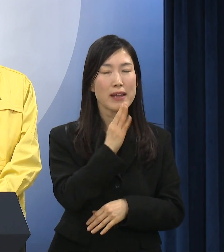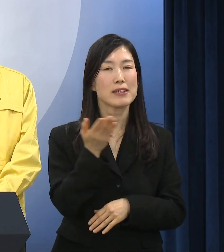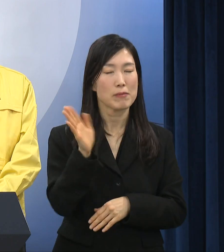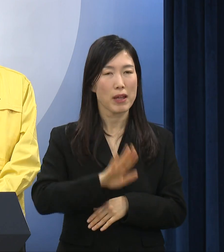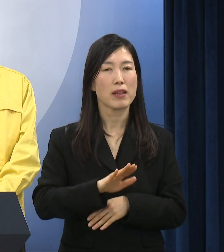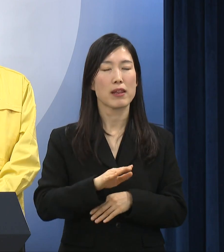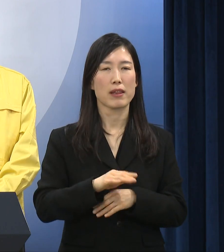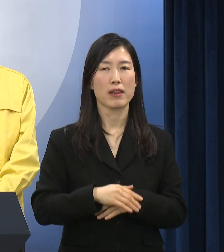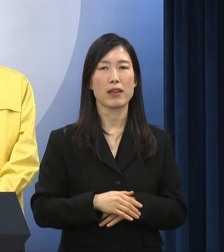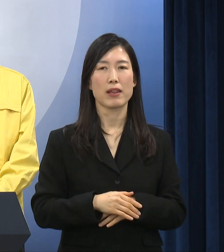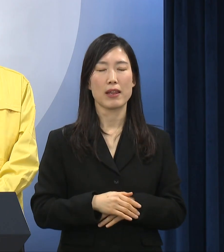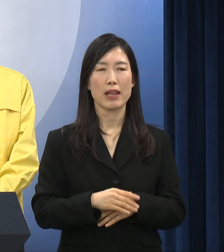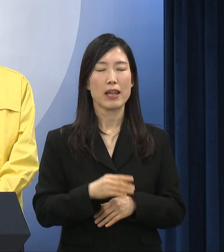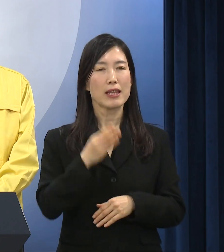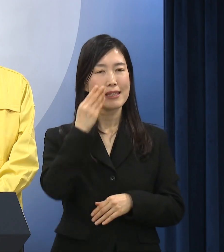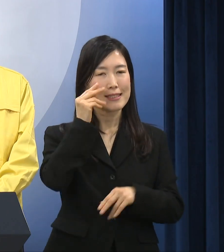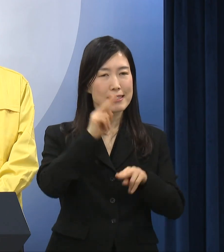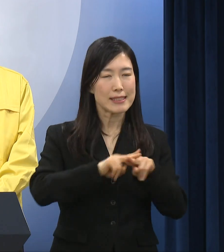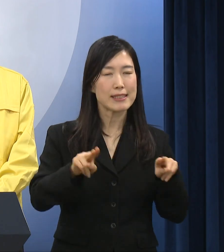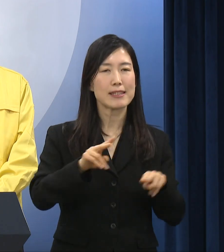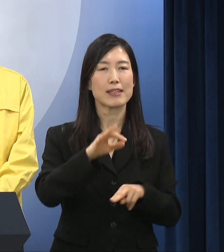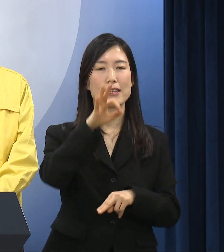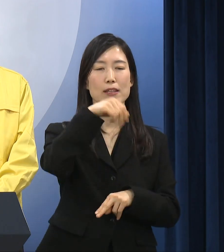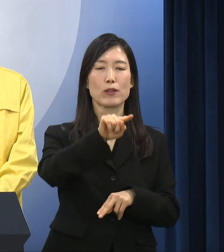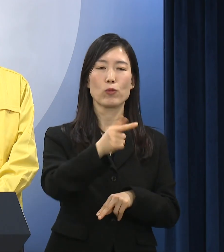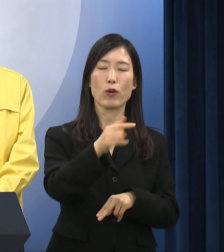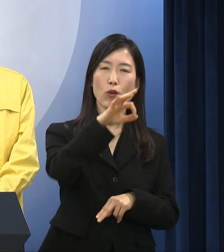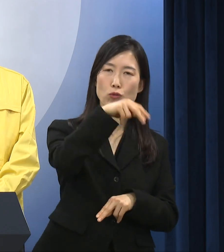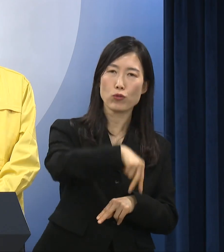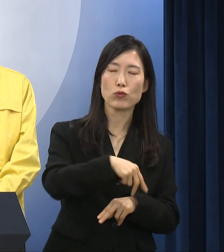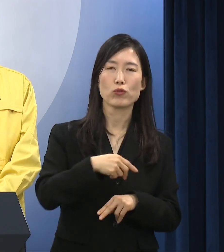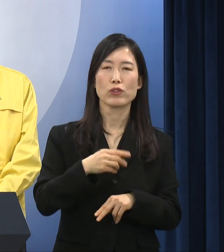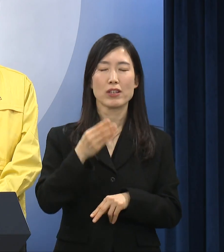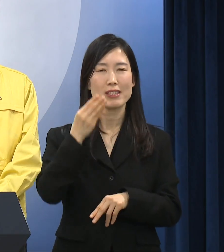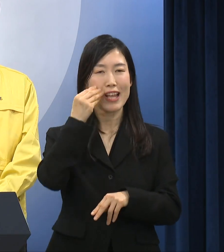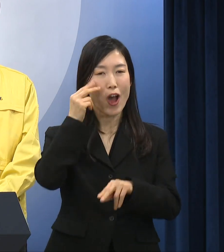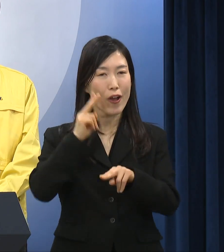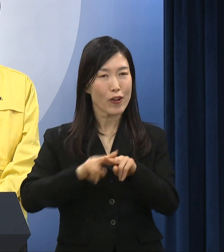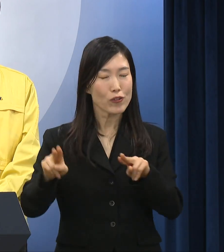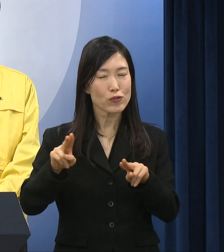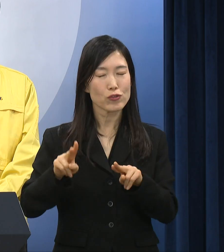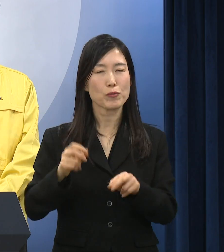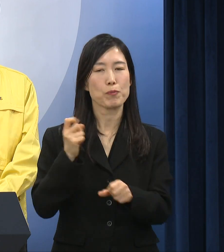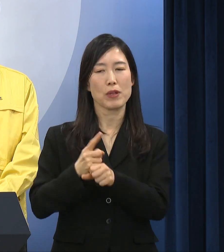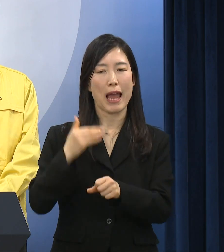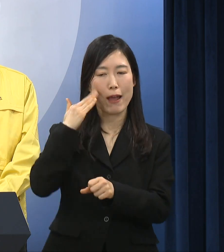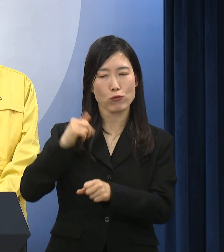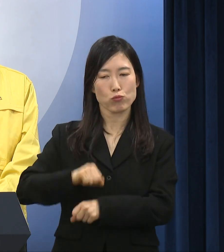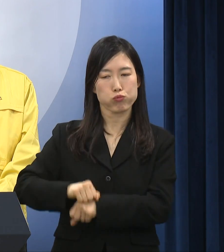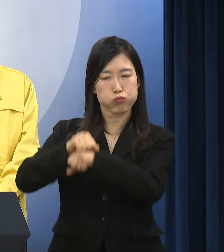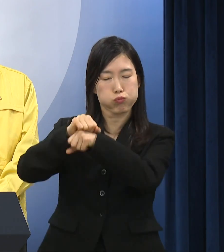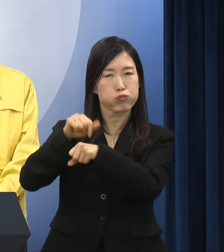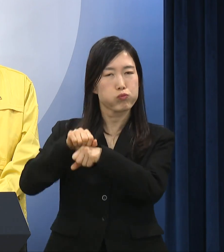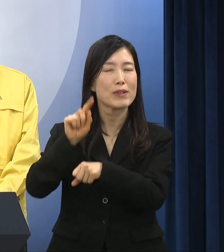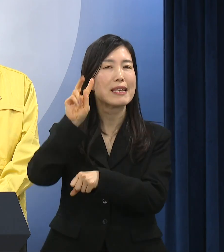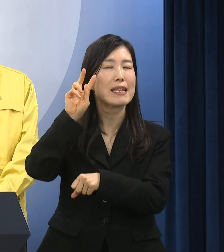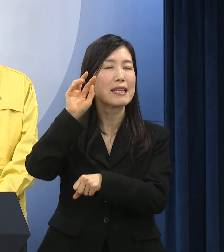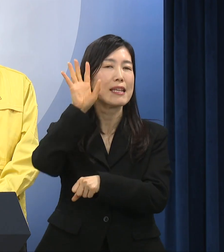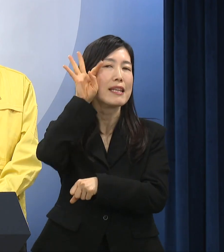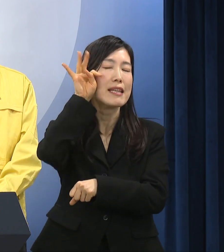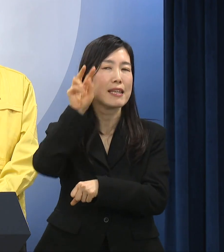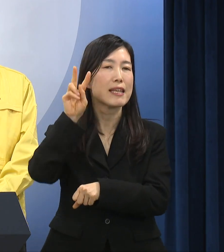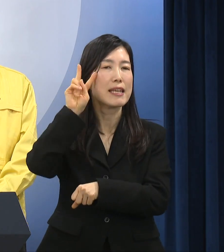것은 우선 원유나 석유 제품이 저희들 비축이 되어 있는 게 208일분이 비축이 되어